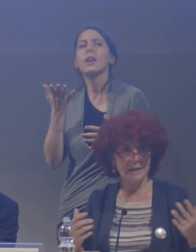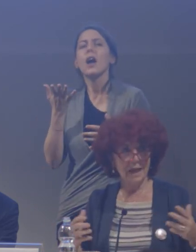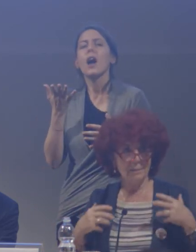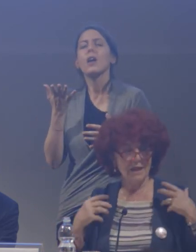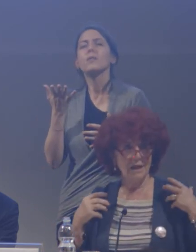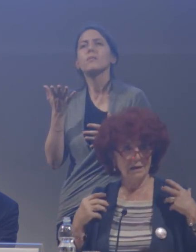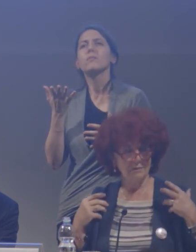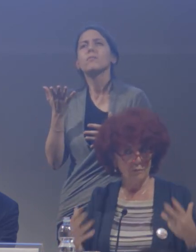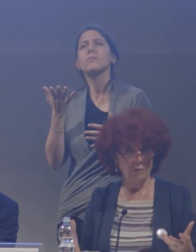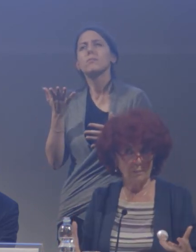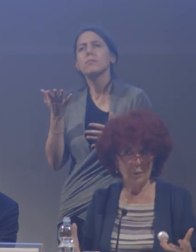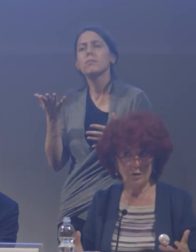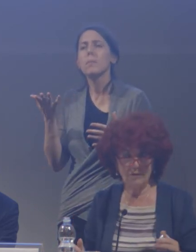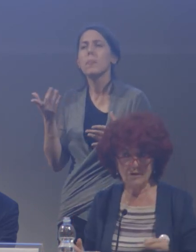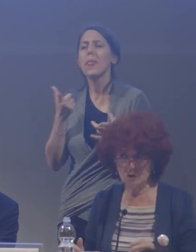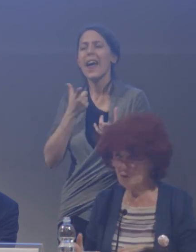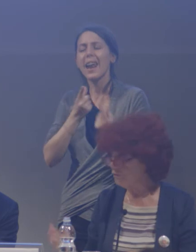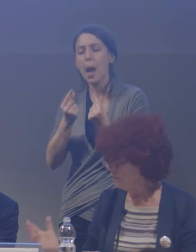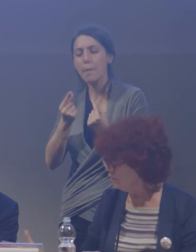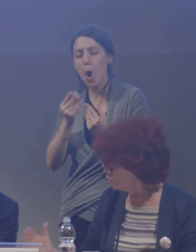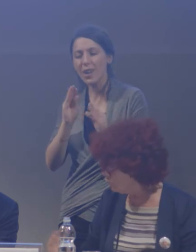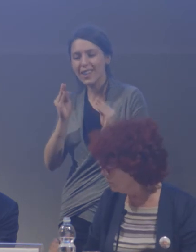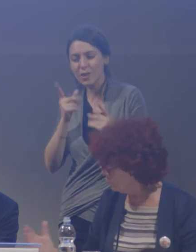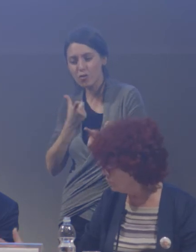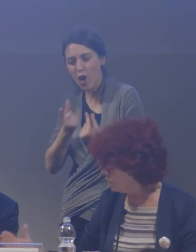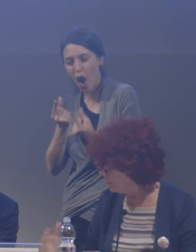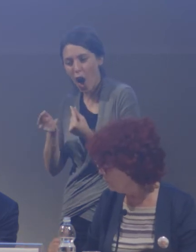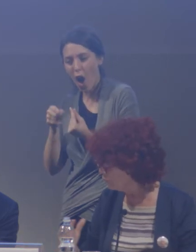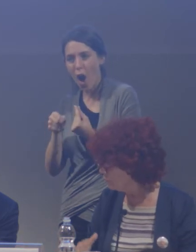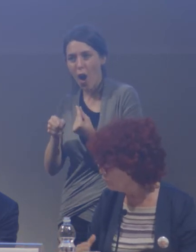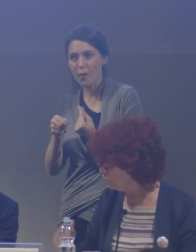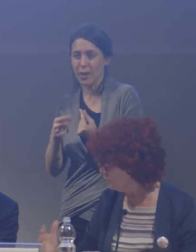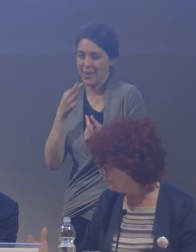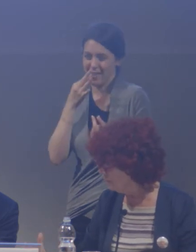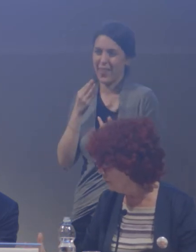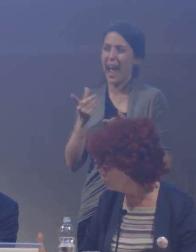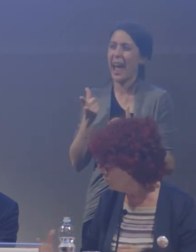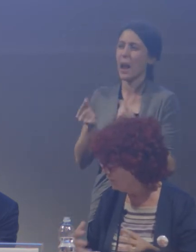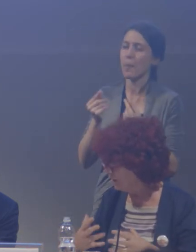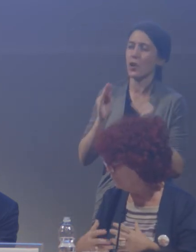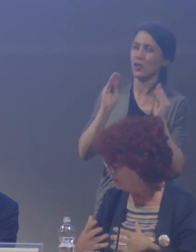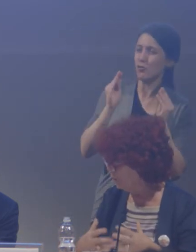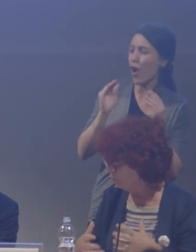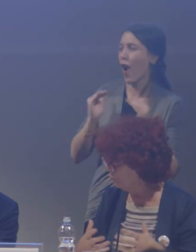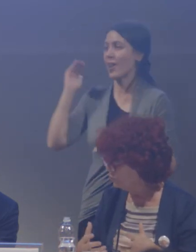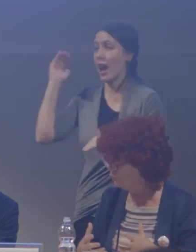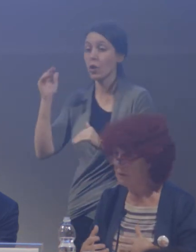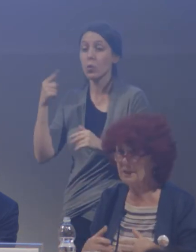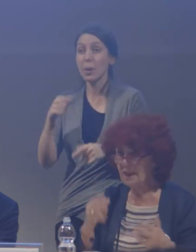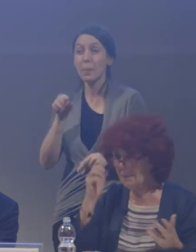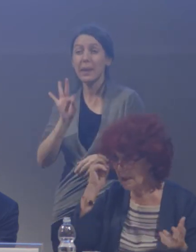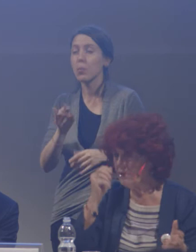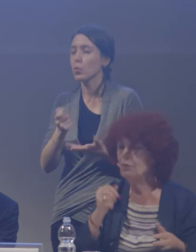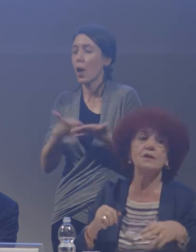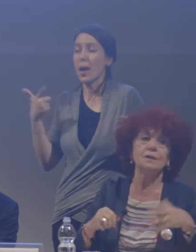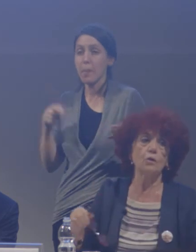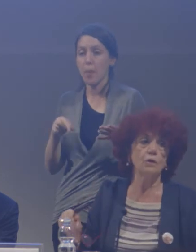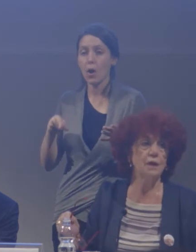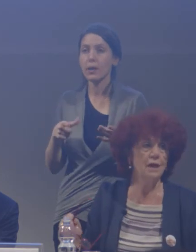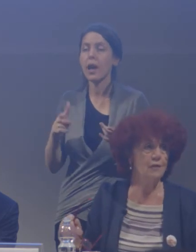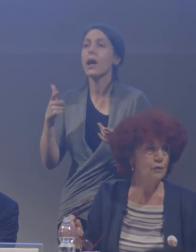di creare rapporti verso i giovani, e qui c'è il rapporto tra giovani e meno giovani, che per lui era un punto fondamentale, perché aveva